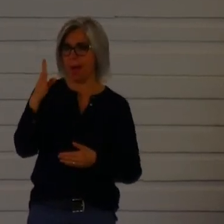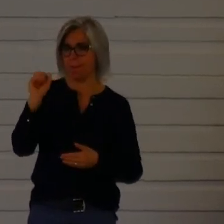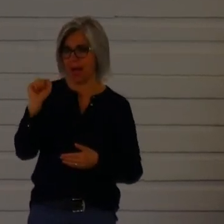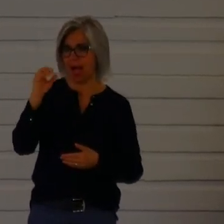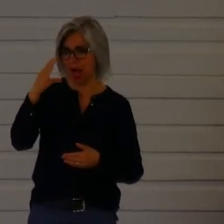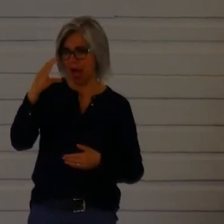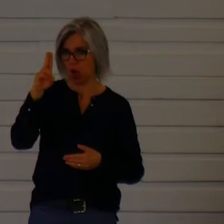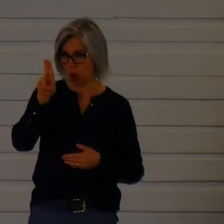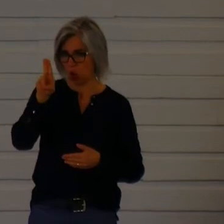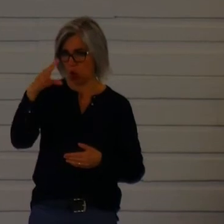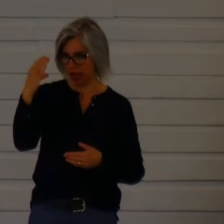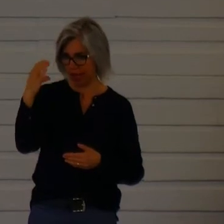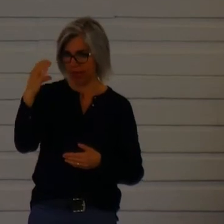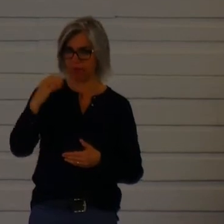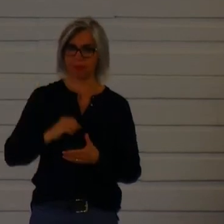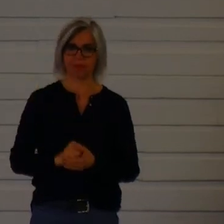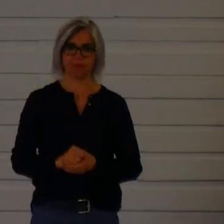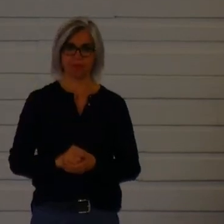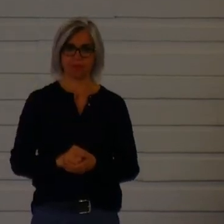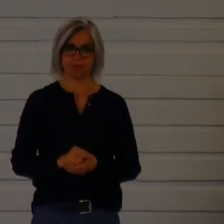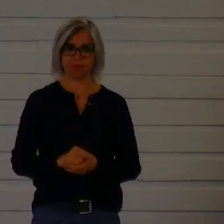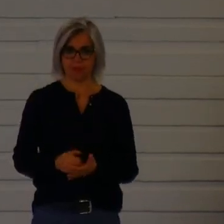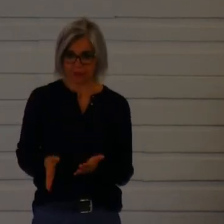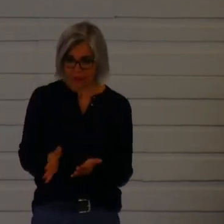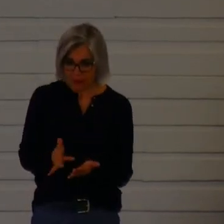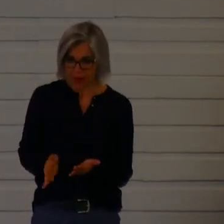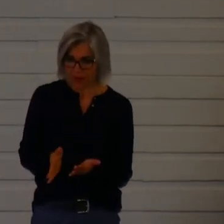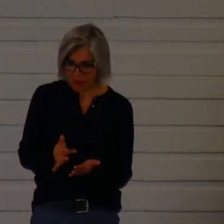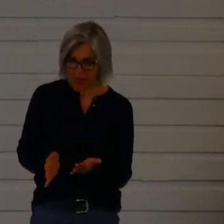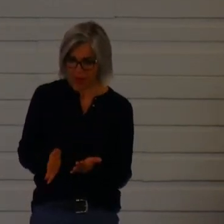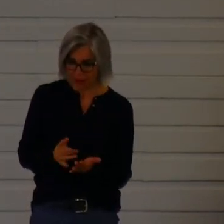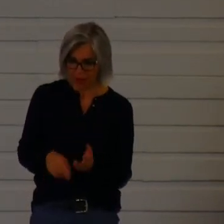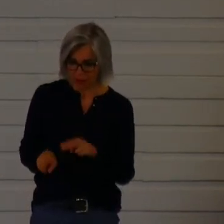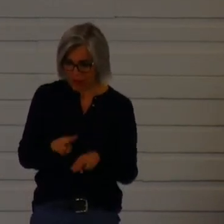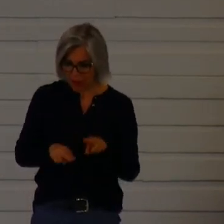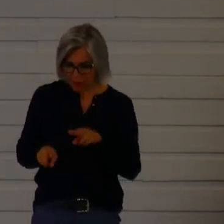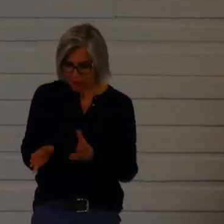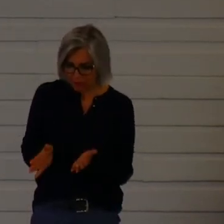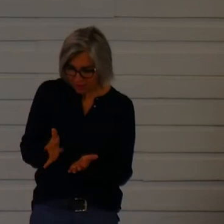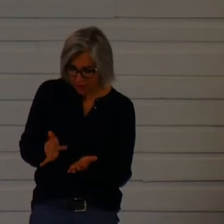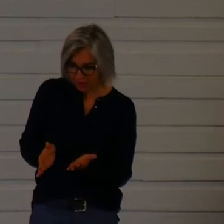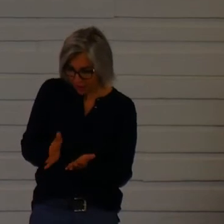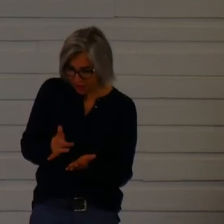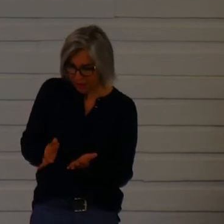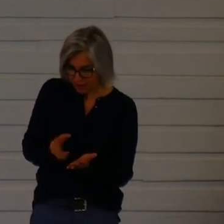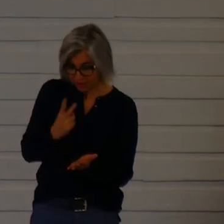Ora vediamo quanti sanno subito arrivare ad Abacuc. Sono quei profeti minori che prendiamo proprio